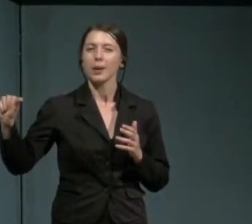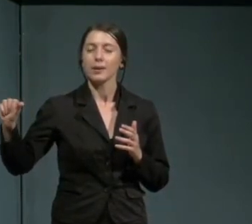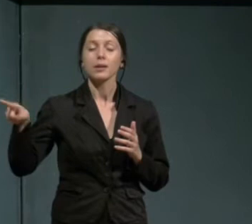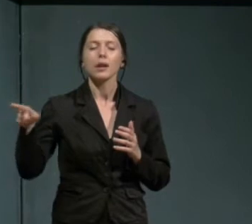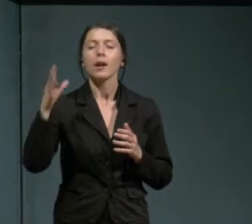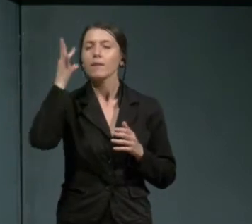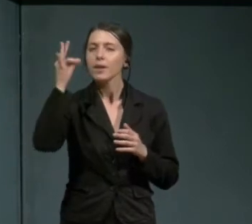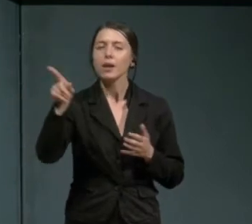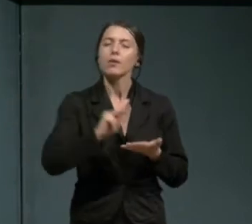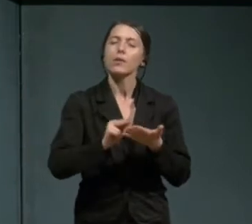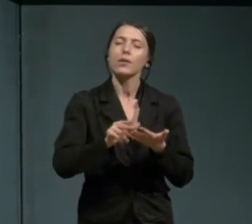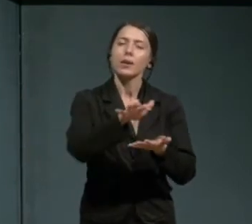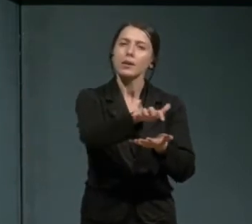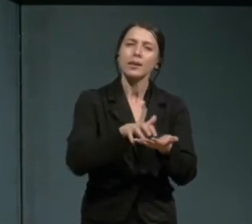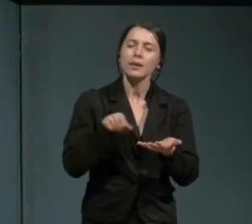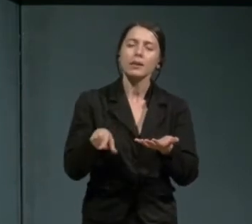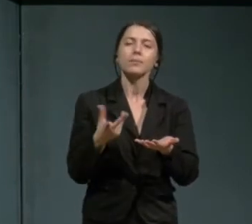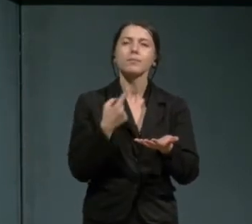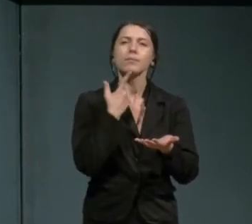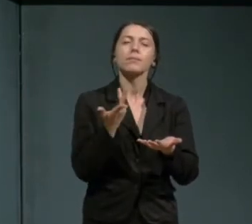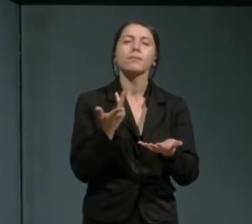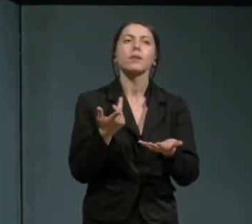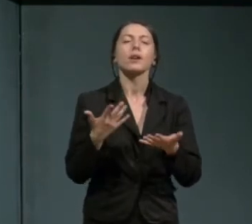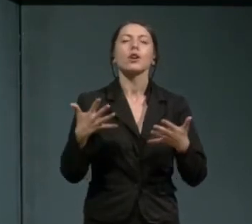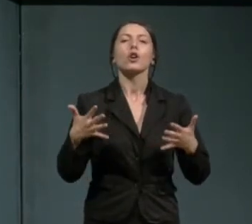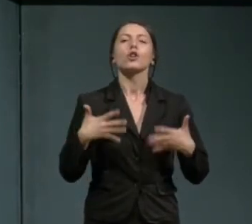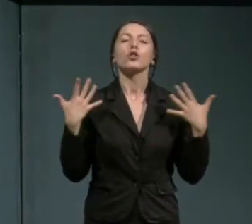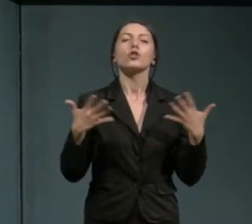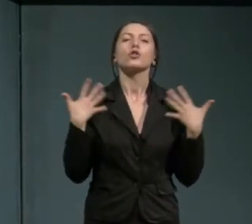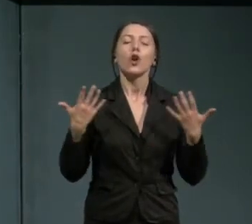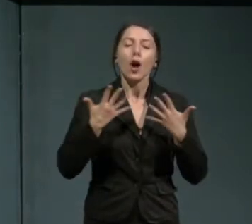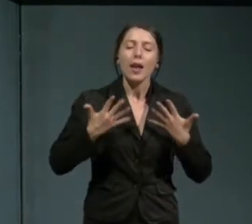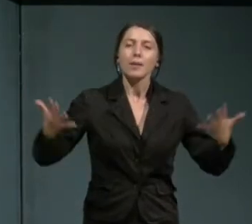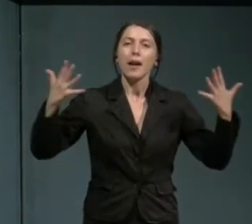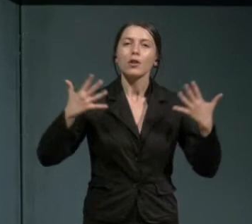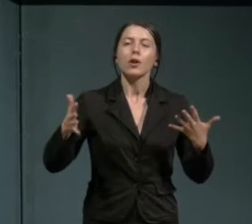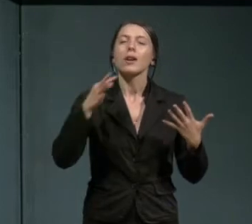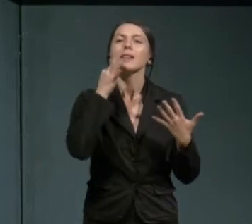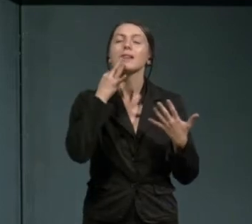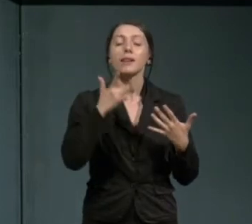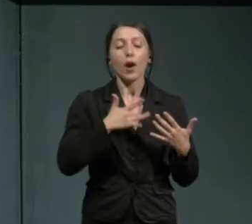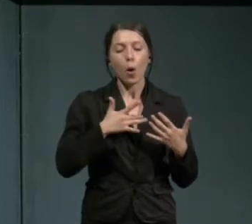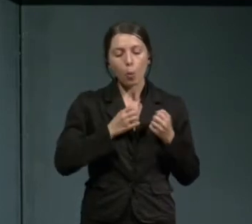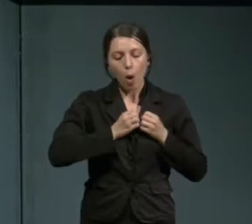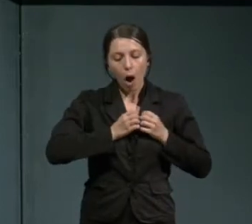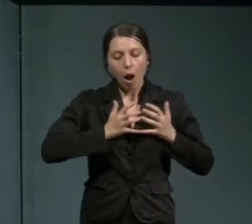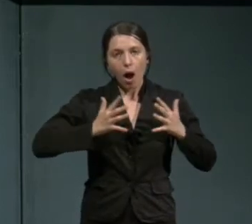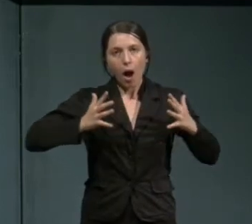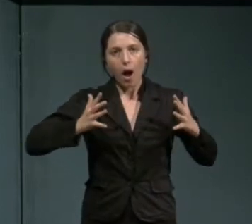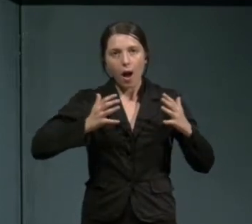scritto un saggio che si intitola la gioia spaziosa sulla dilatazione del cuore